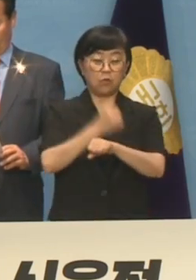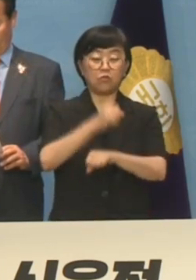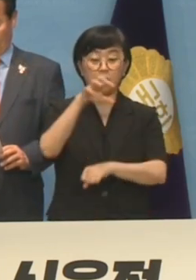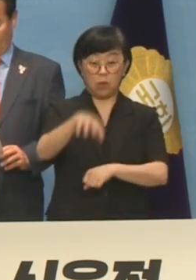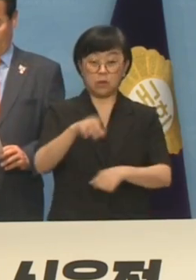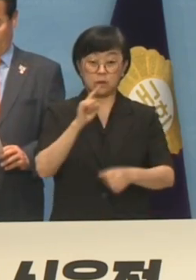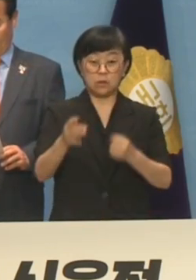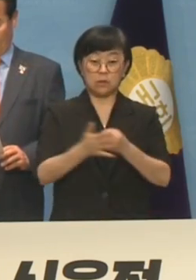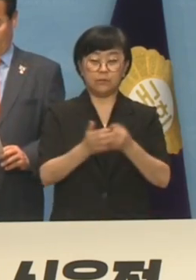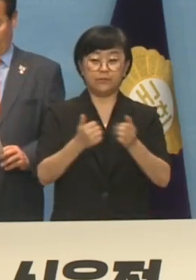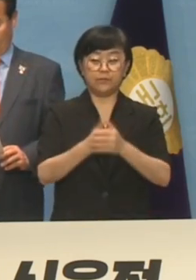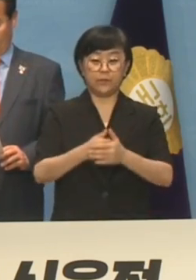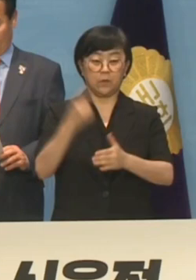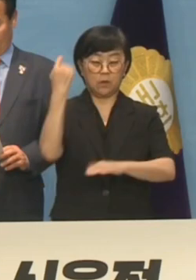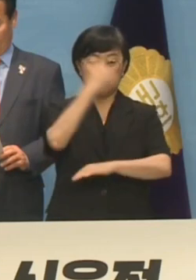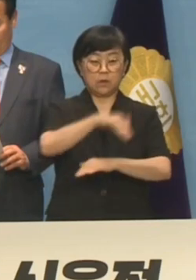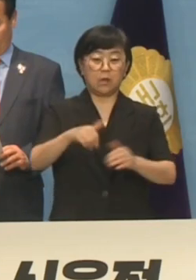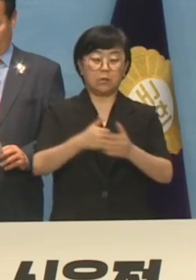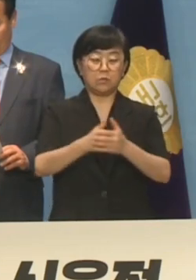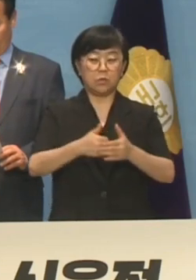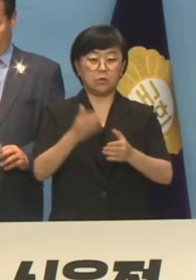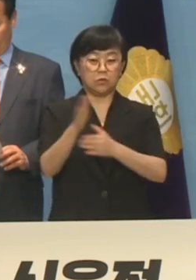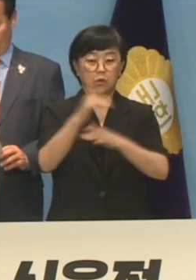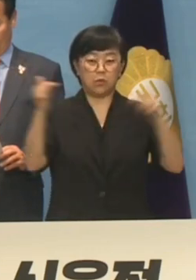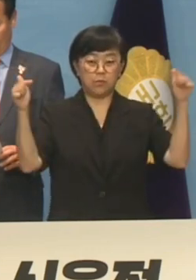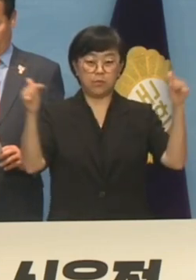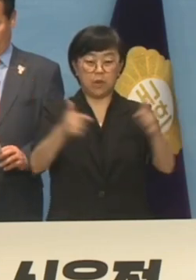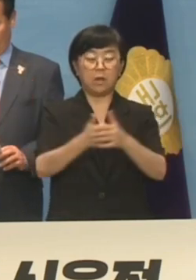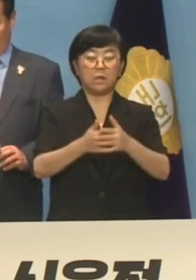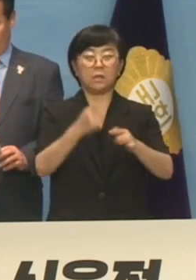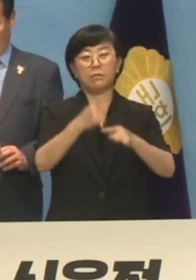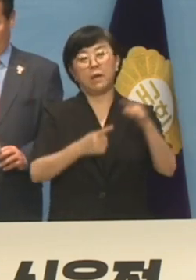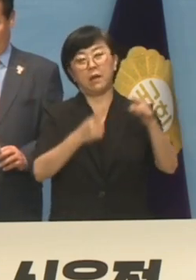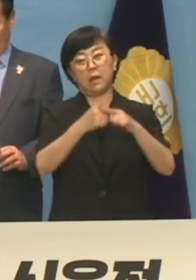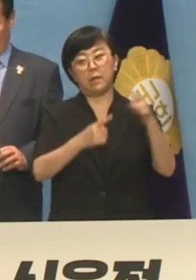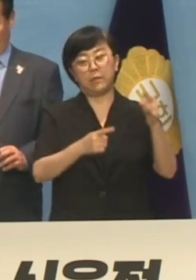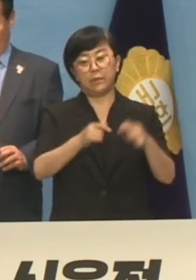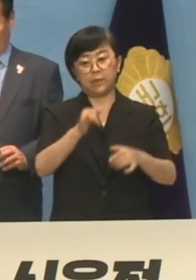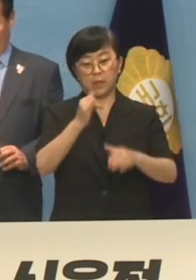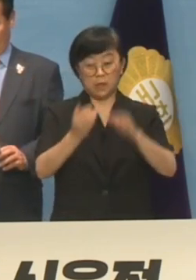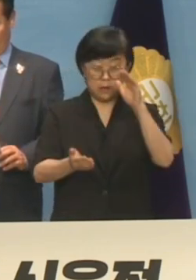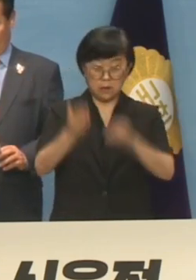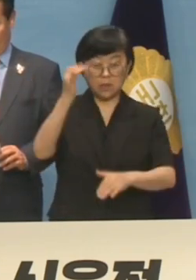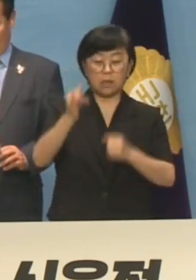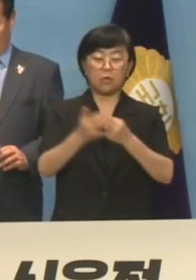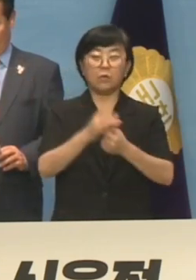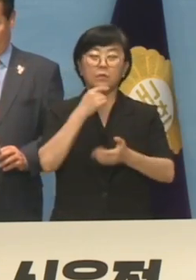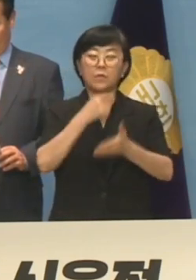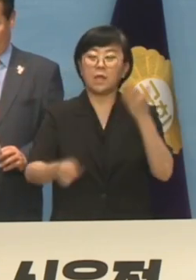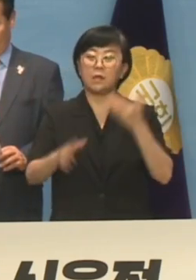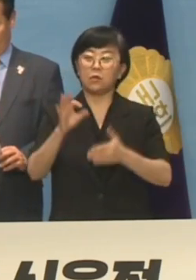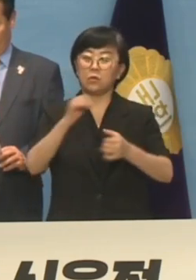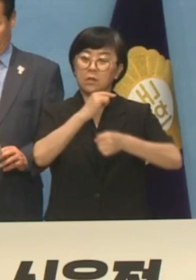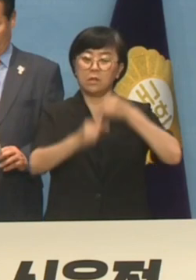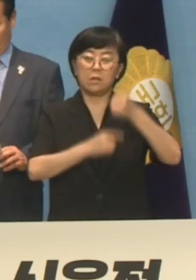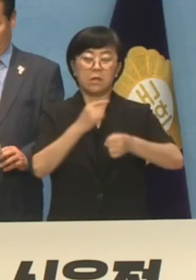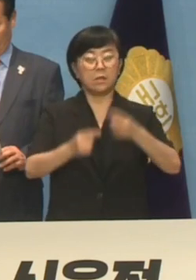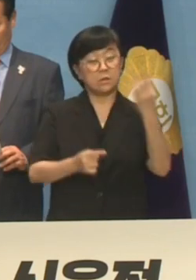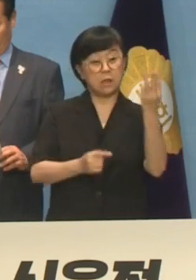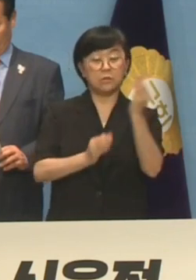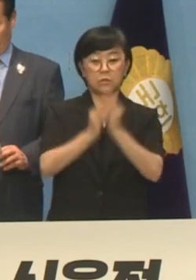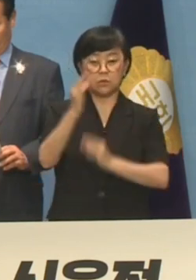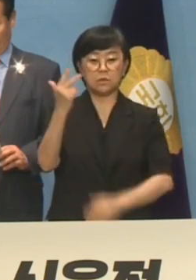보고서에 따르면 예상되는 수산물 소비 감소폭이 절반 가까이 이르며 이로 인한 피해액이 연간